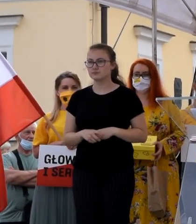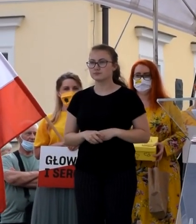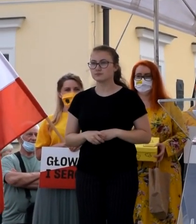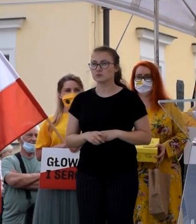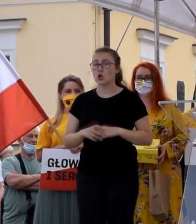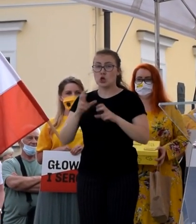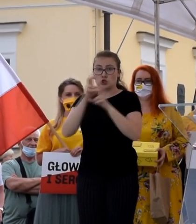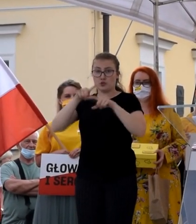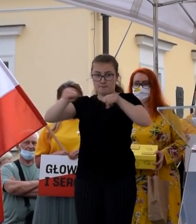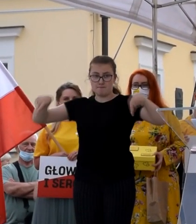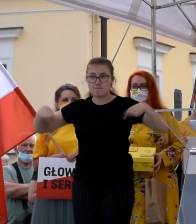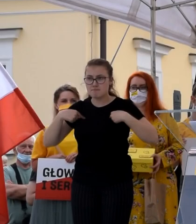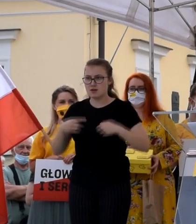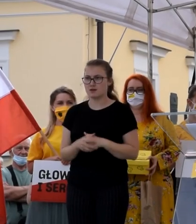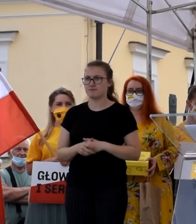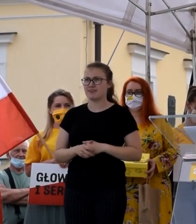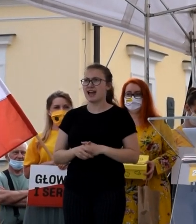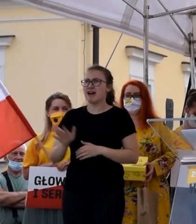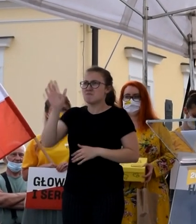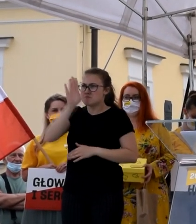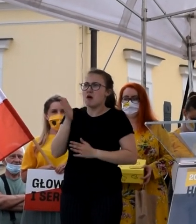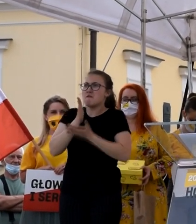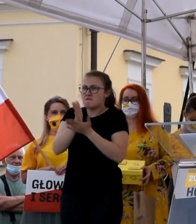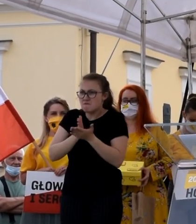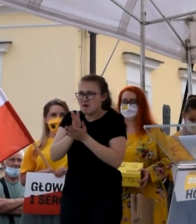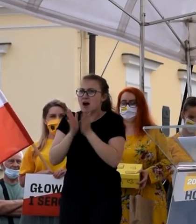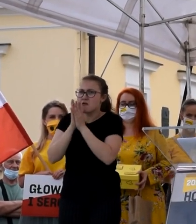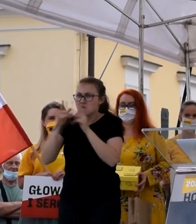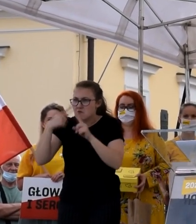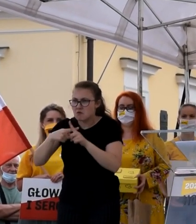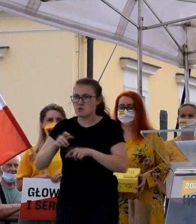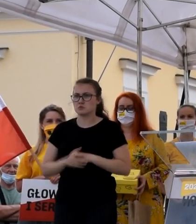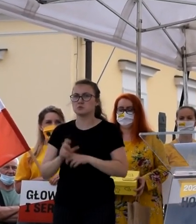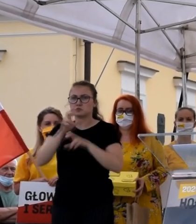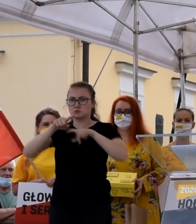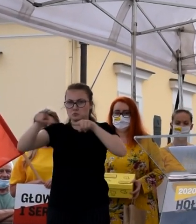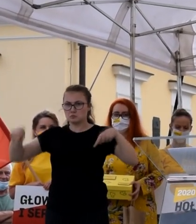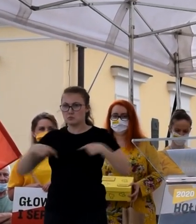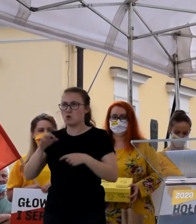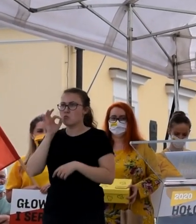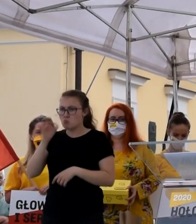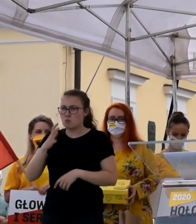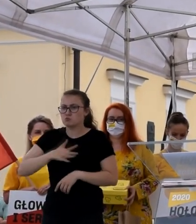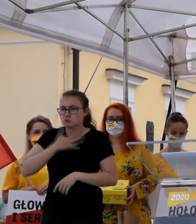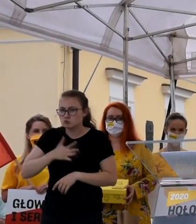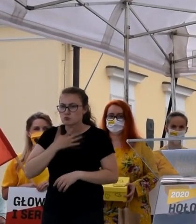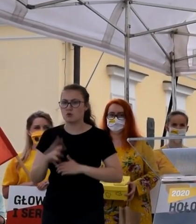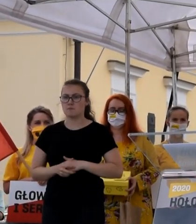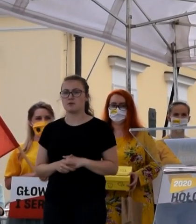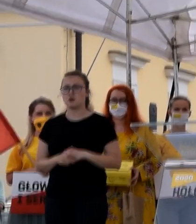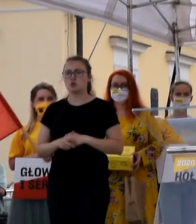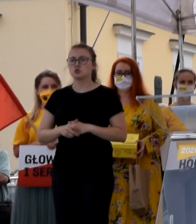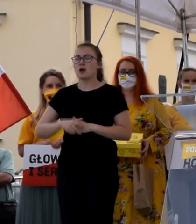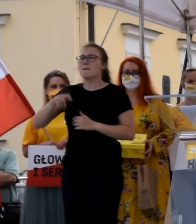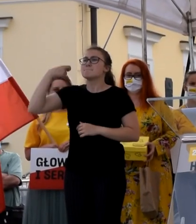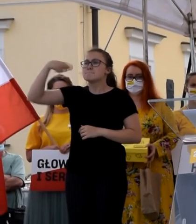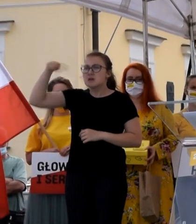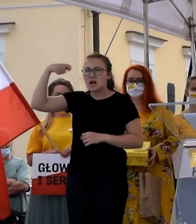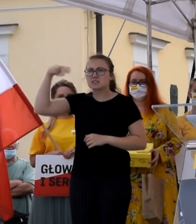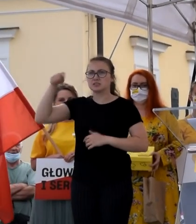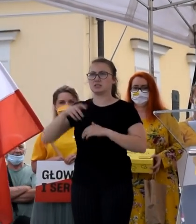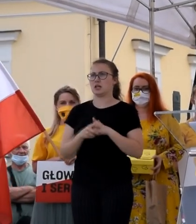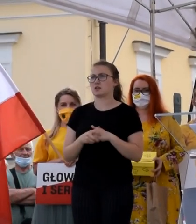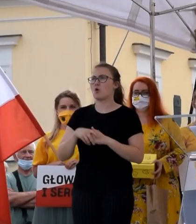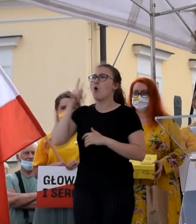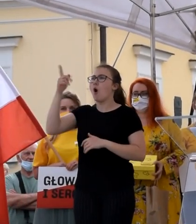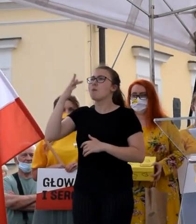Czy my, katolicy, dobrze czujemy się z tym, że prezydent, powołując się